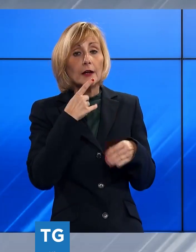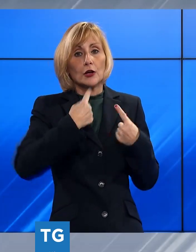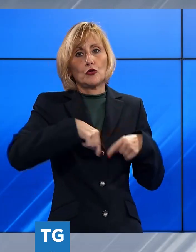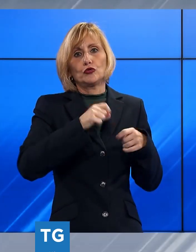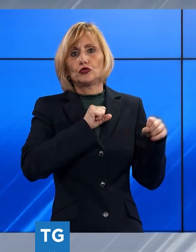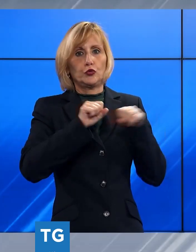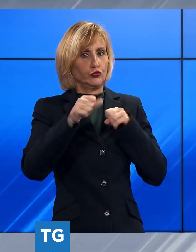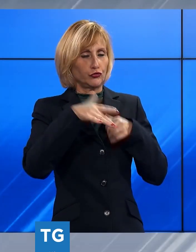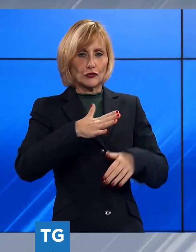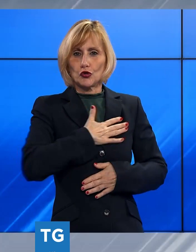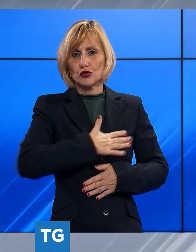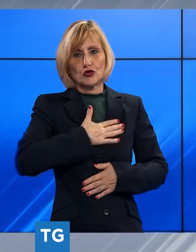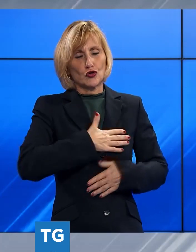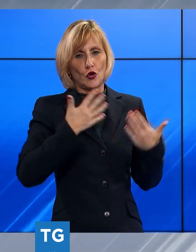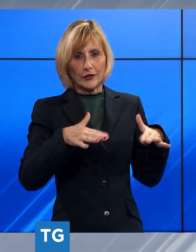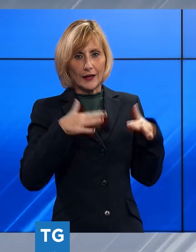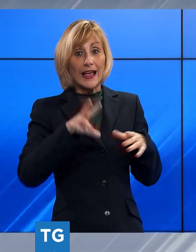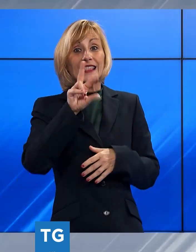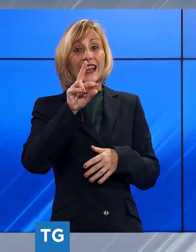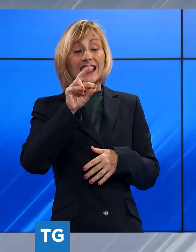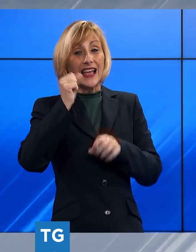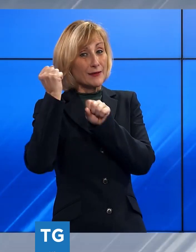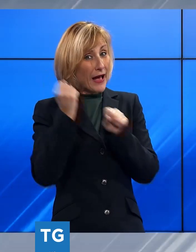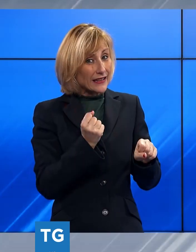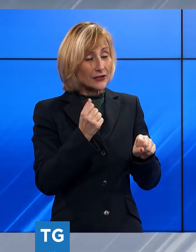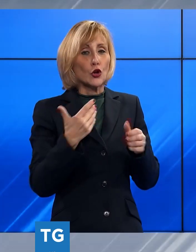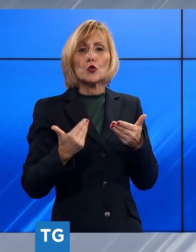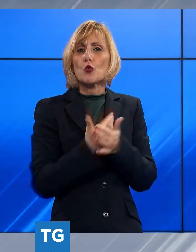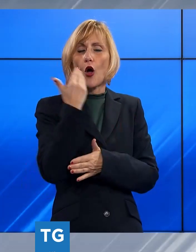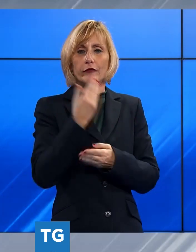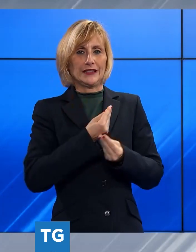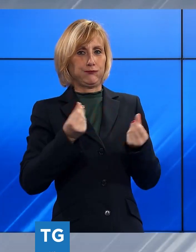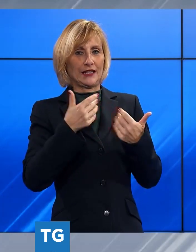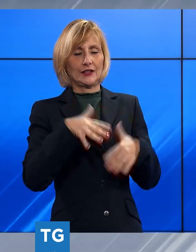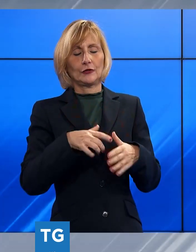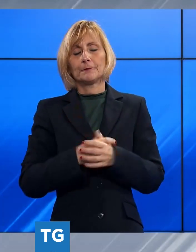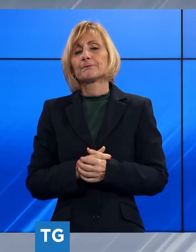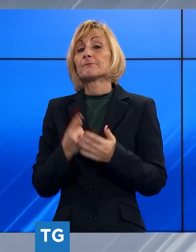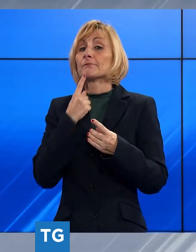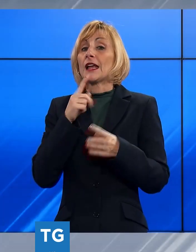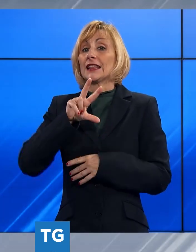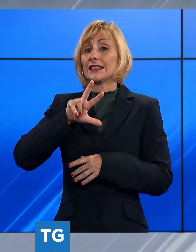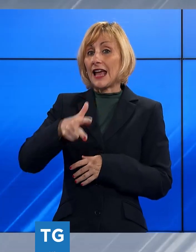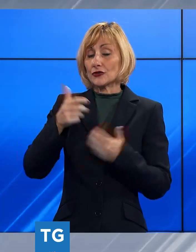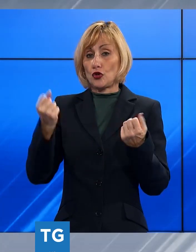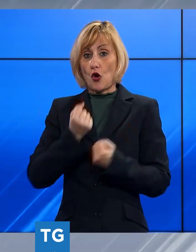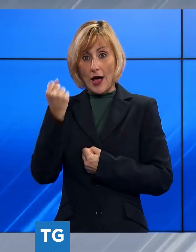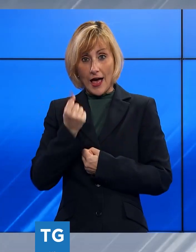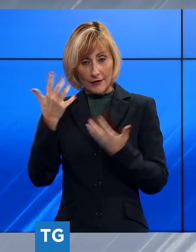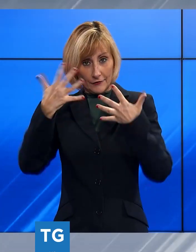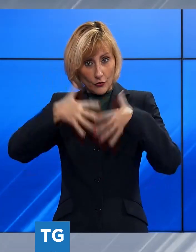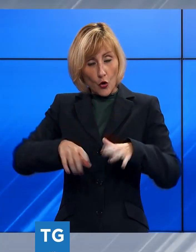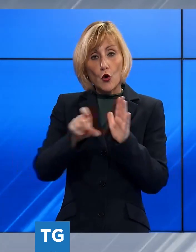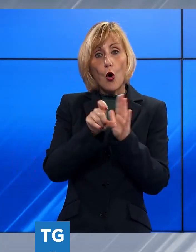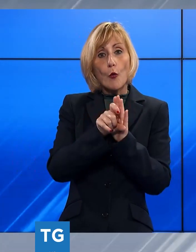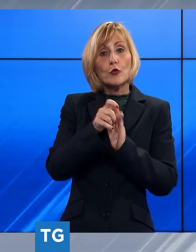siamo veramente molto soddisfatto di arrivare a questa trentesima edizione con un nuovo spirito ad organizzare l'evento per terzo anno consecutivo insieme al comune